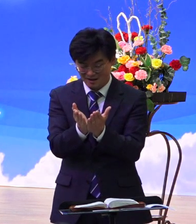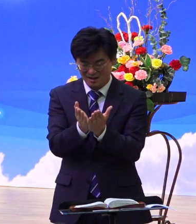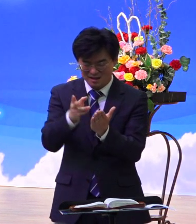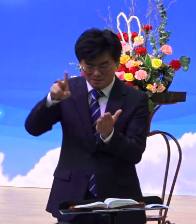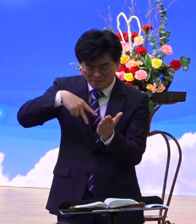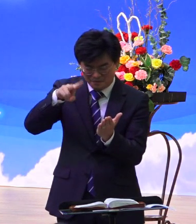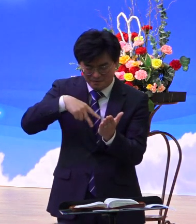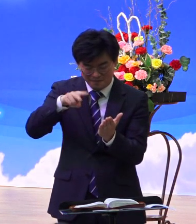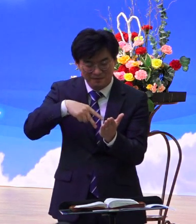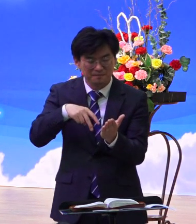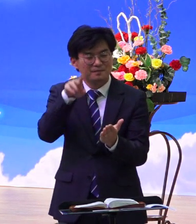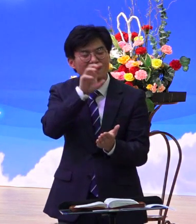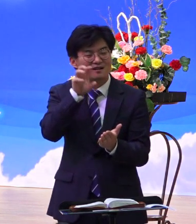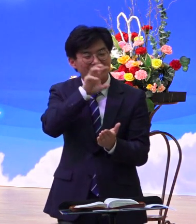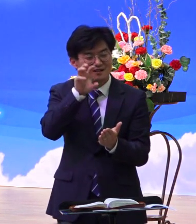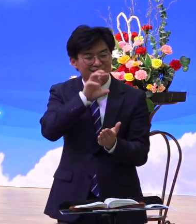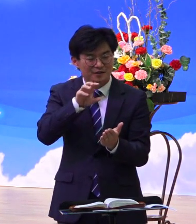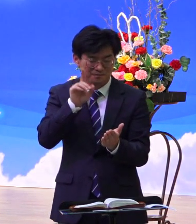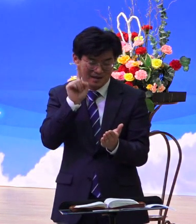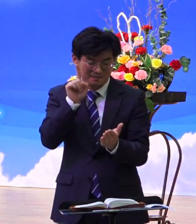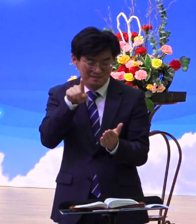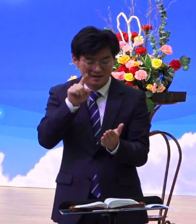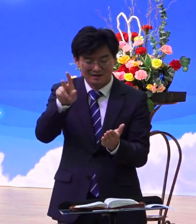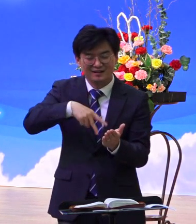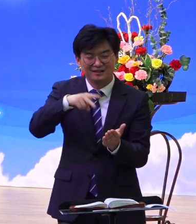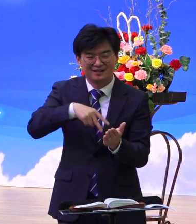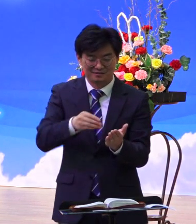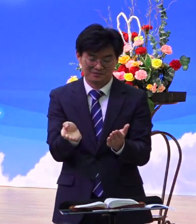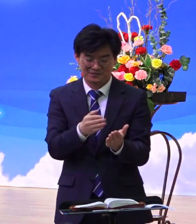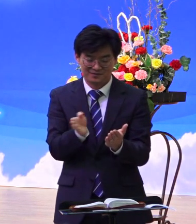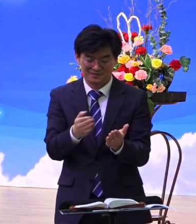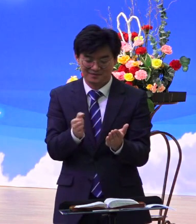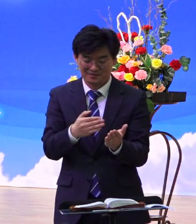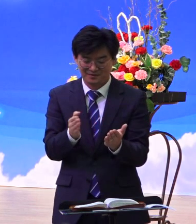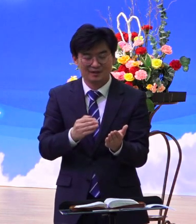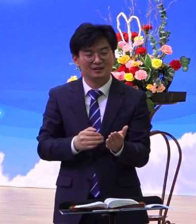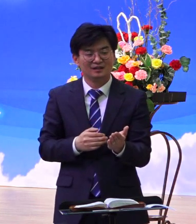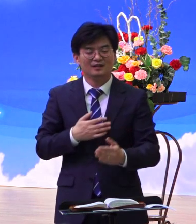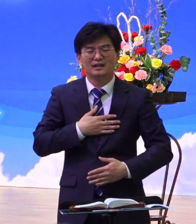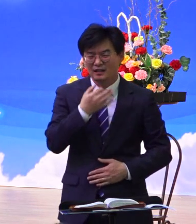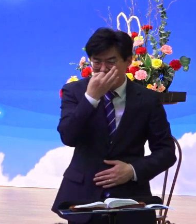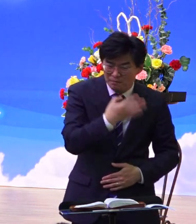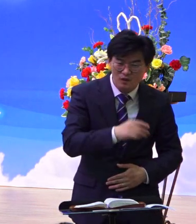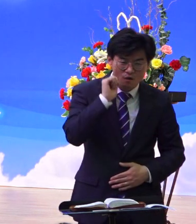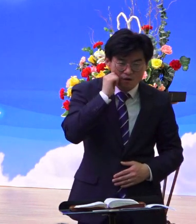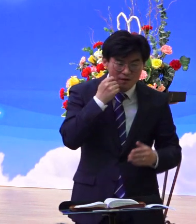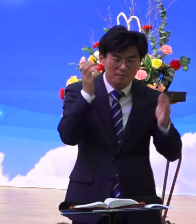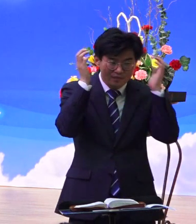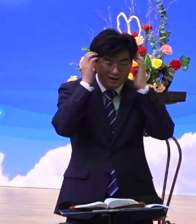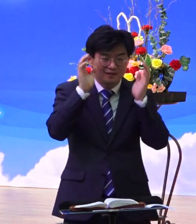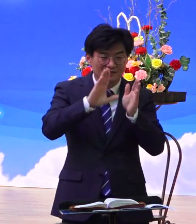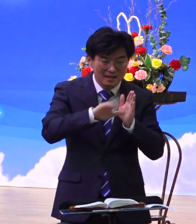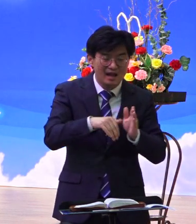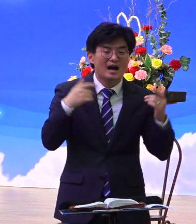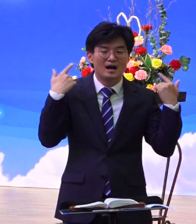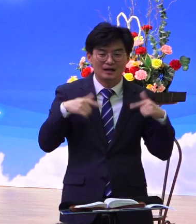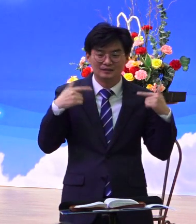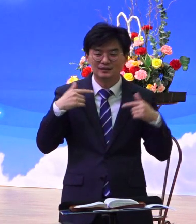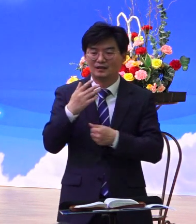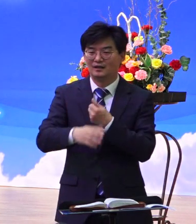성경을 열심히 읽고 매일같이 이렇게 펼쳐보고 힘들 때마다 그 성경을 이렇게 펴 읽으면 성경에